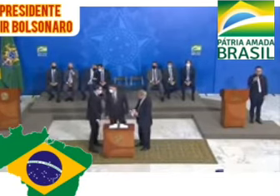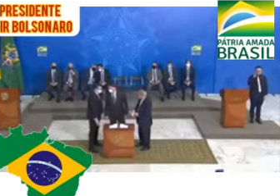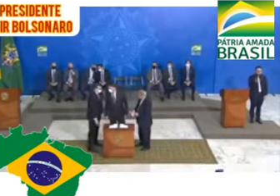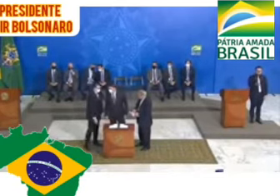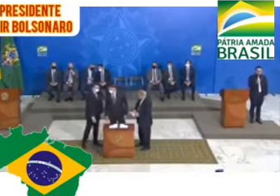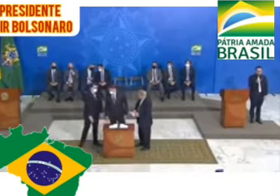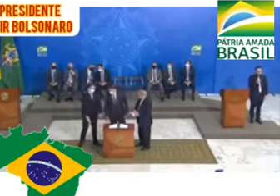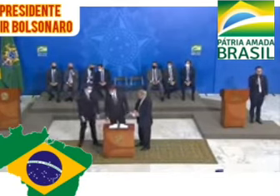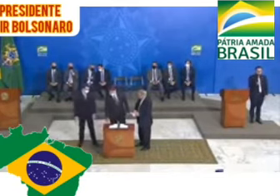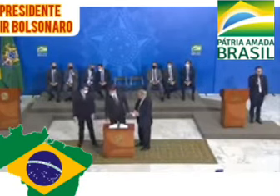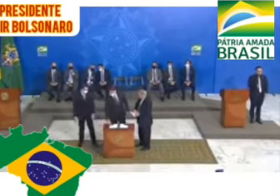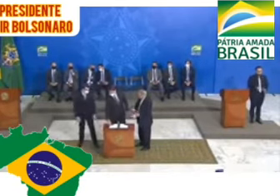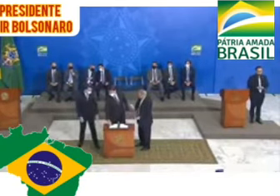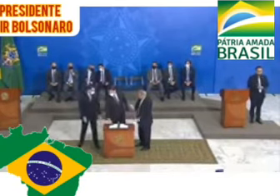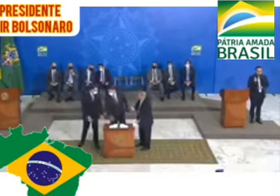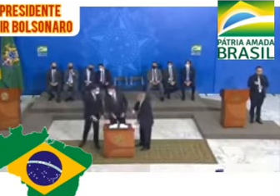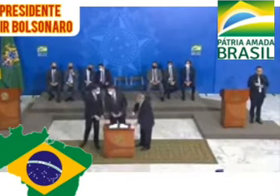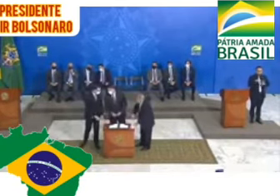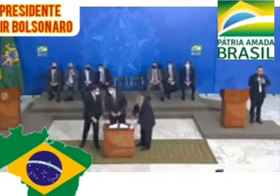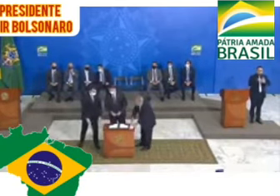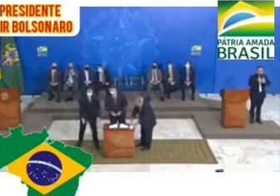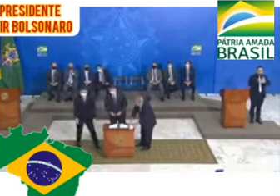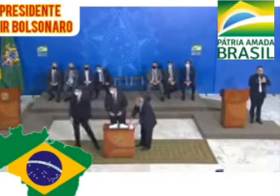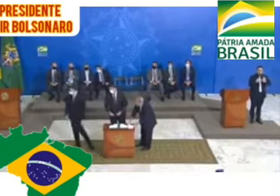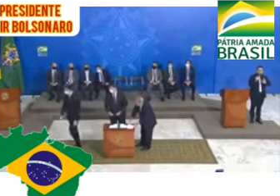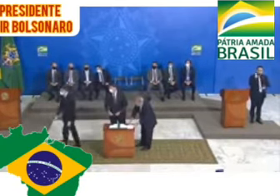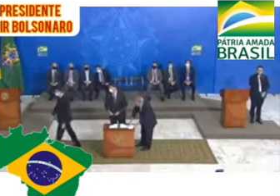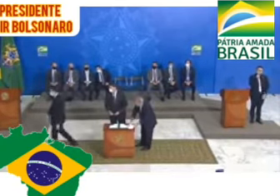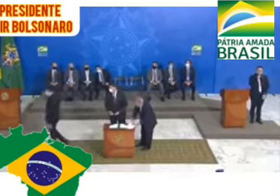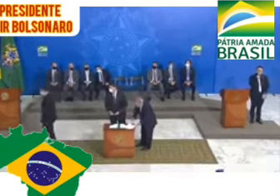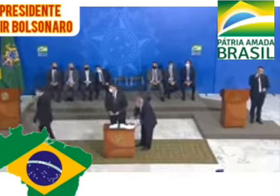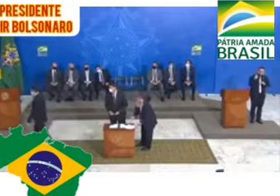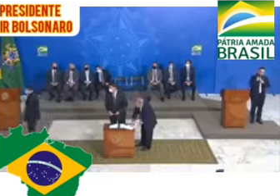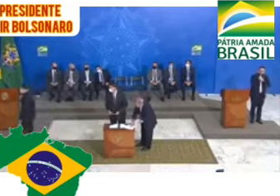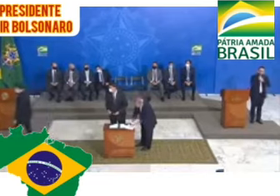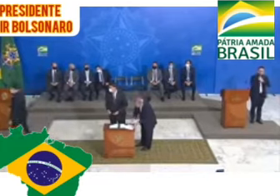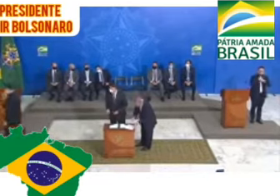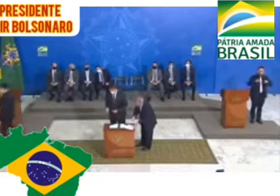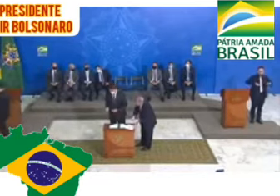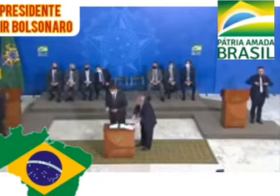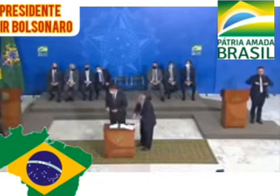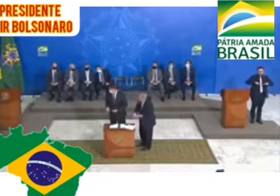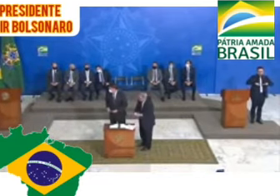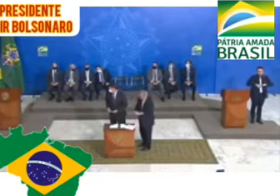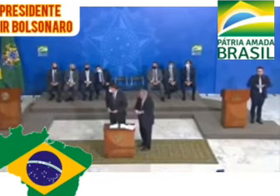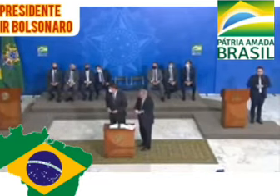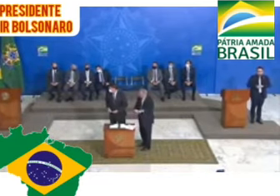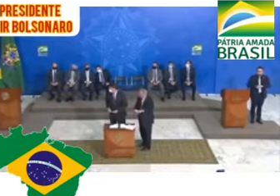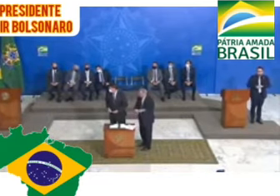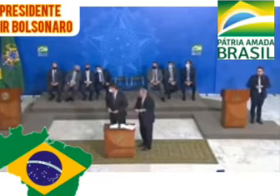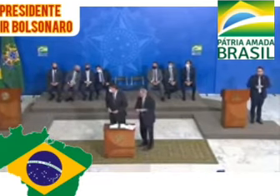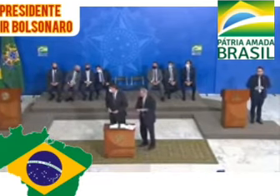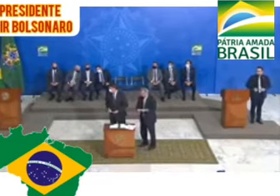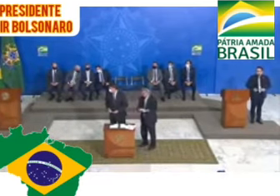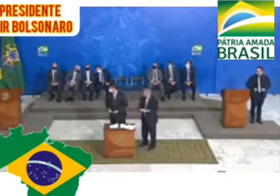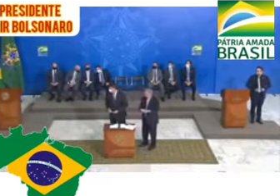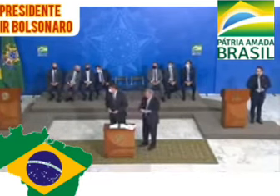944-20, que institui o Programa Emergencial de Suporte a Empregos.